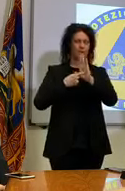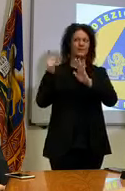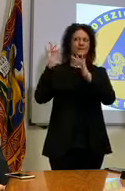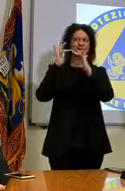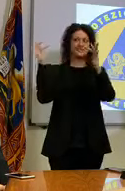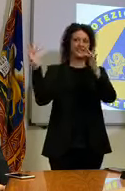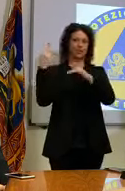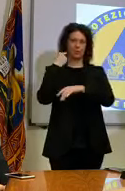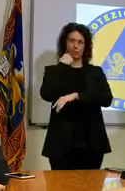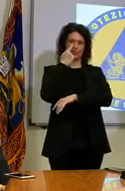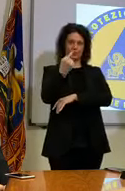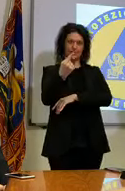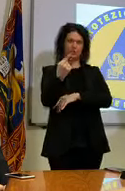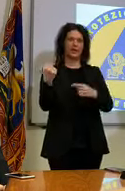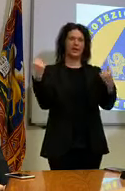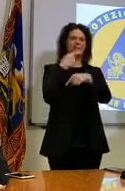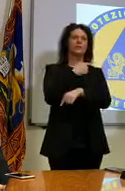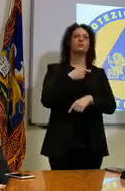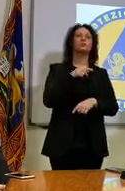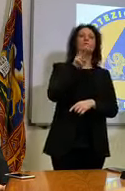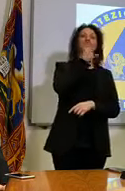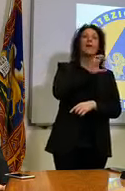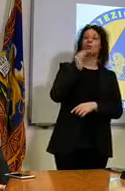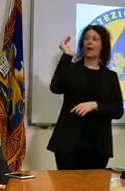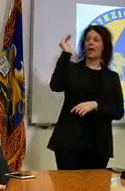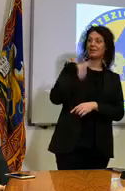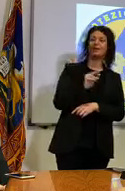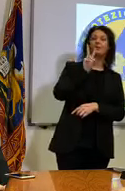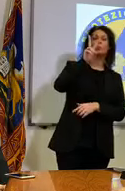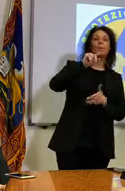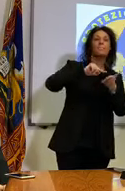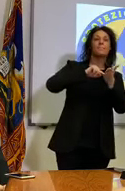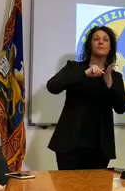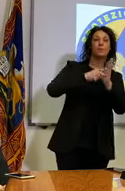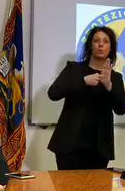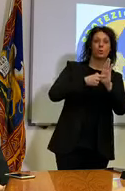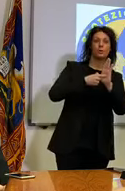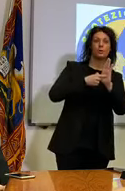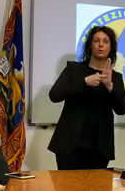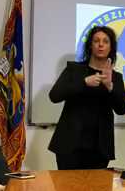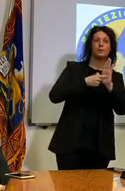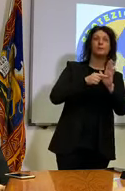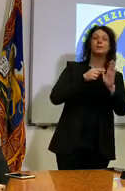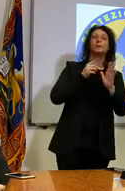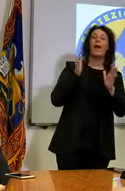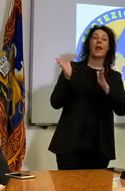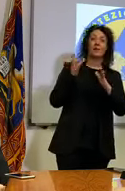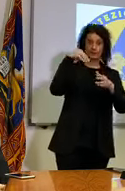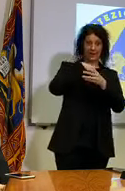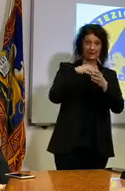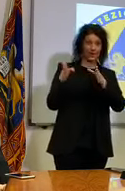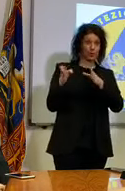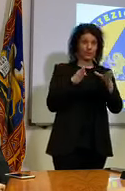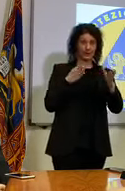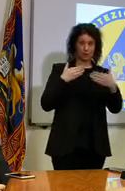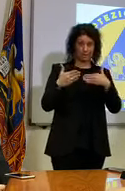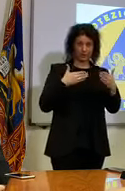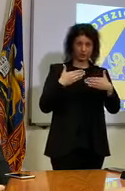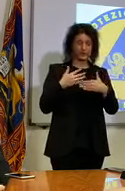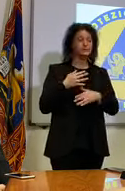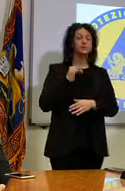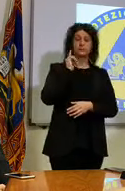2,17 invece ricevuti dal Veneto. Si riferisce all'intero periodo dell'emergenza? Assolutamente sì. Per quello che dicevo,